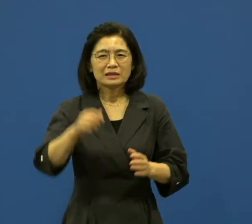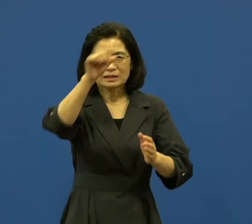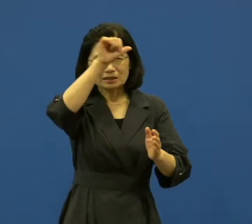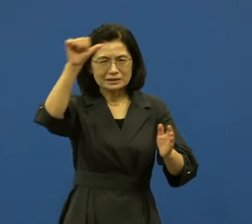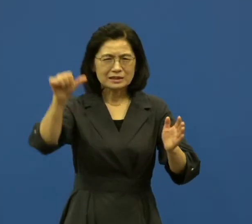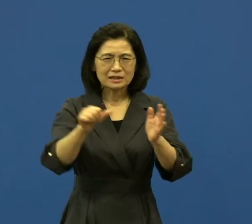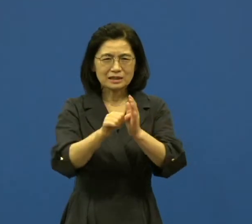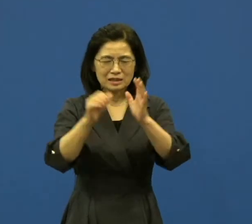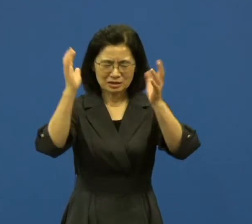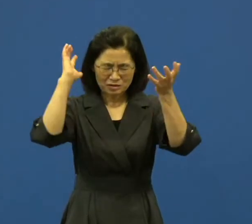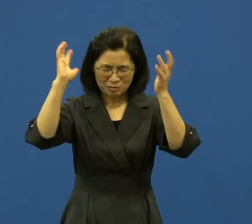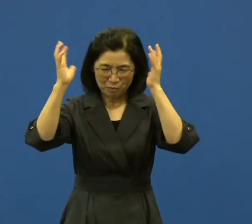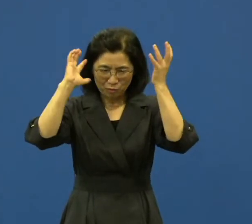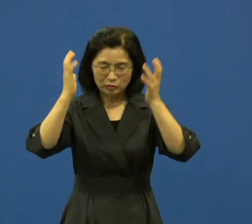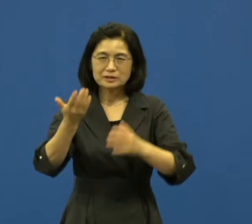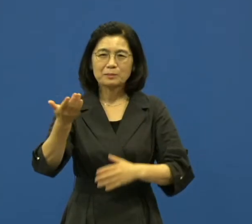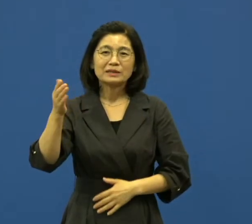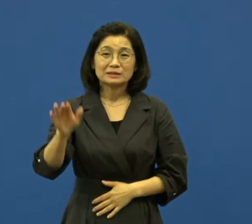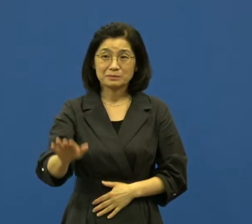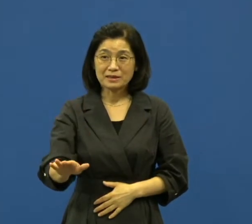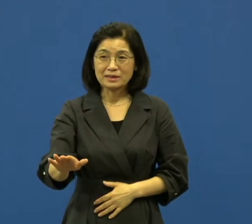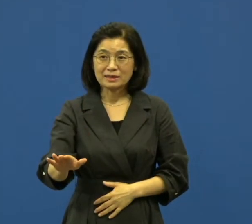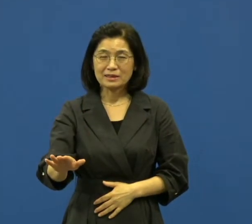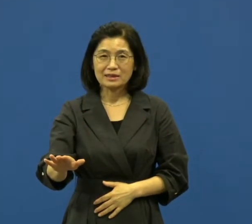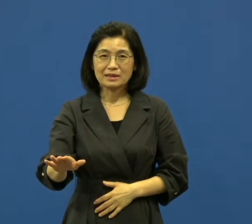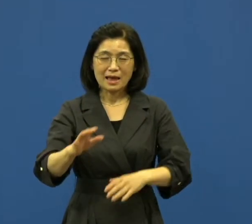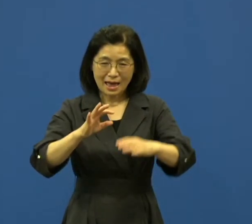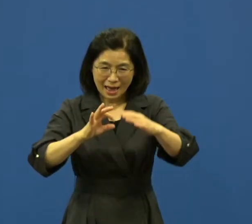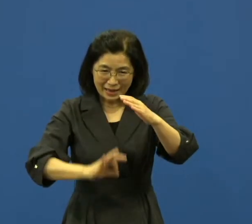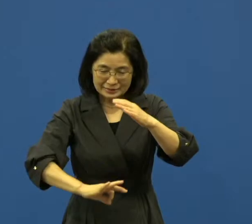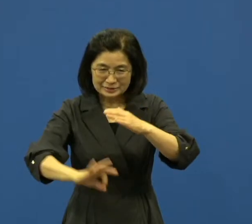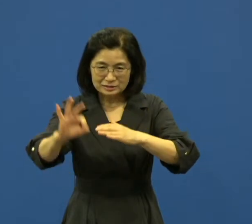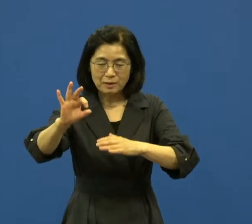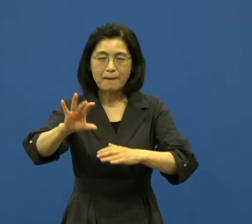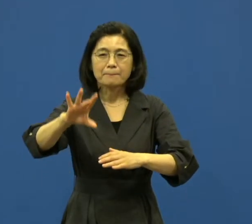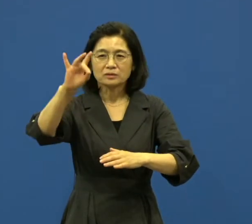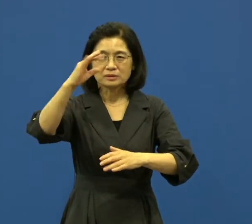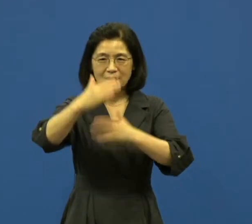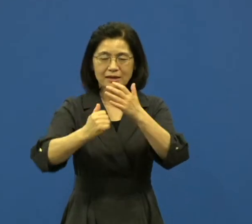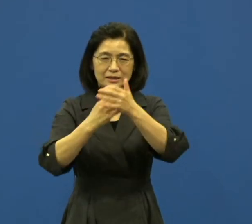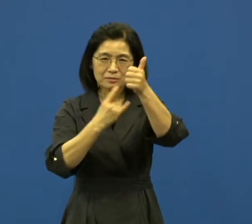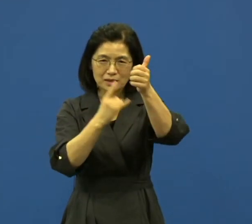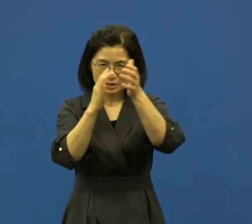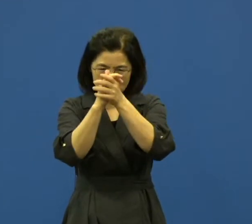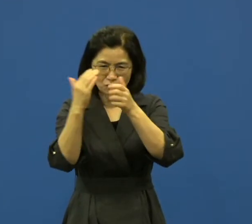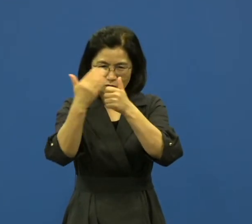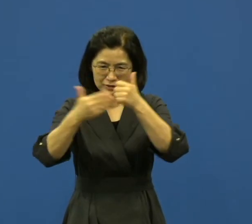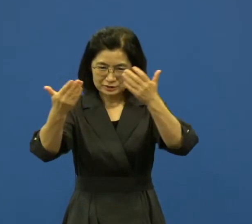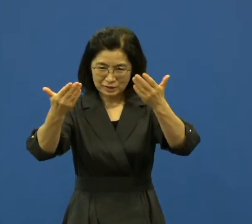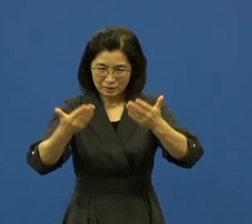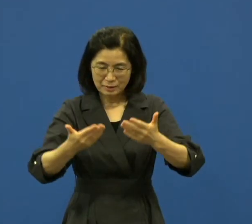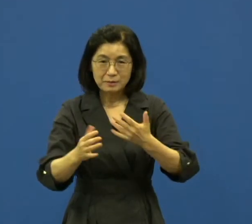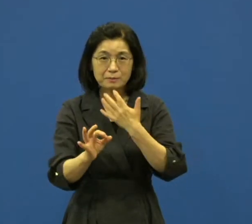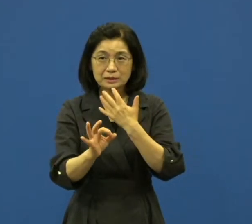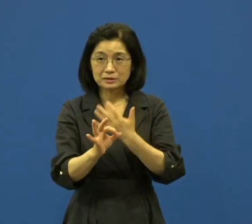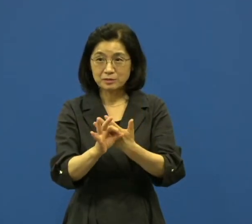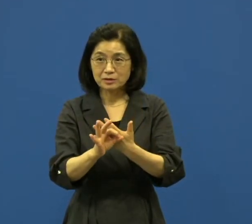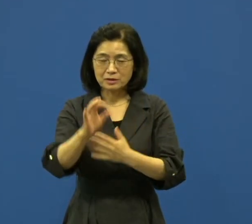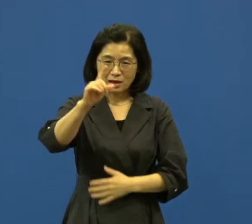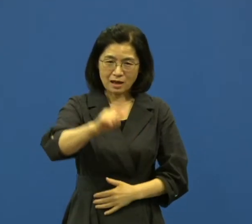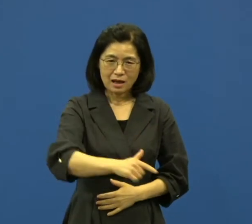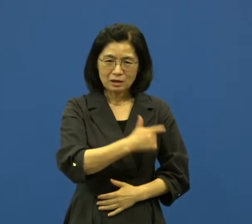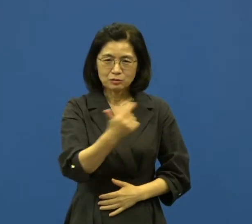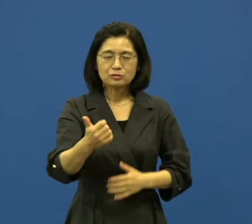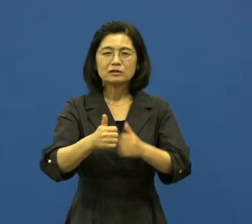복잡하지만 아침에 하나님 앞에 기도하고 은혜 받고 하루를 온전히 승리하면